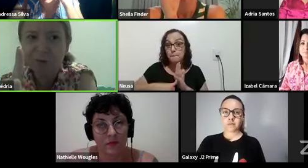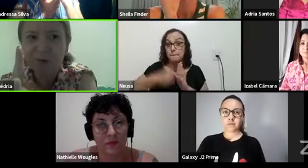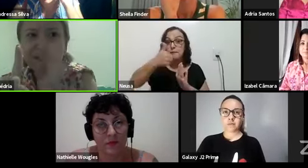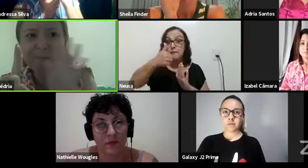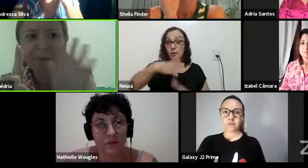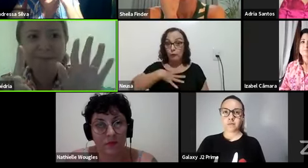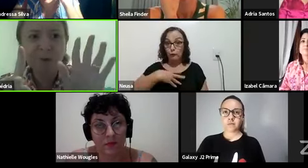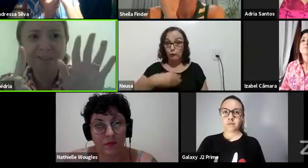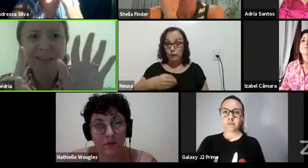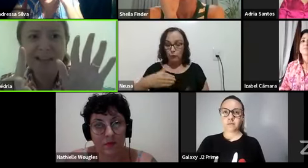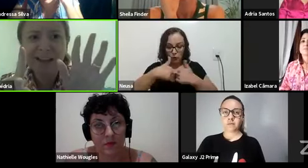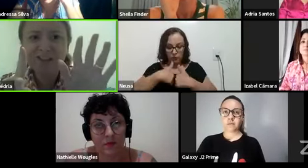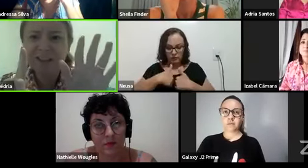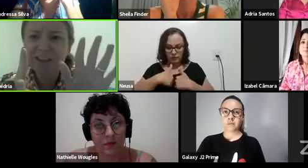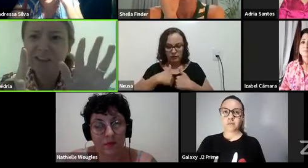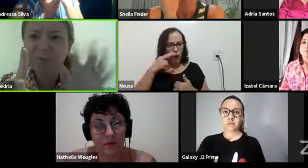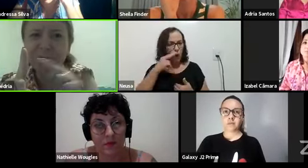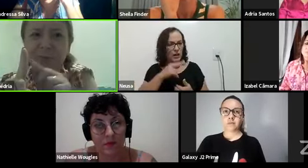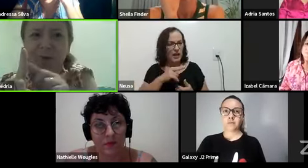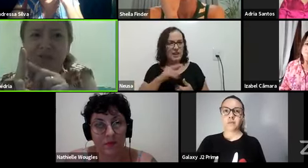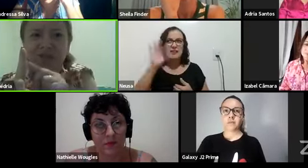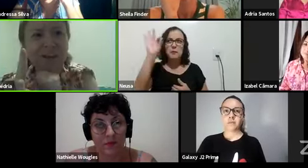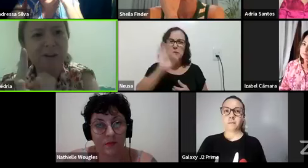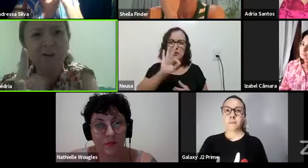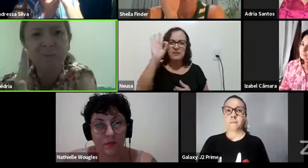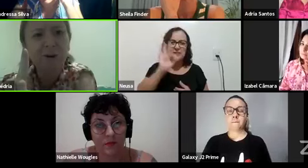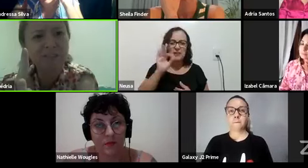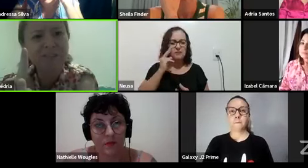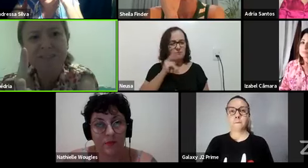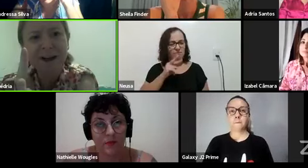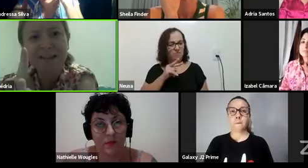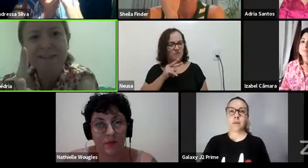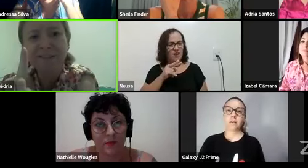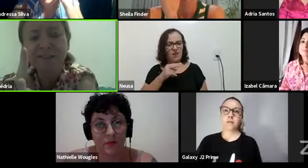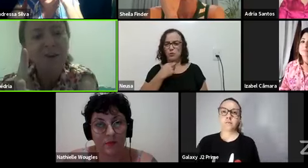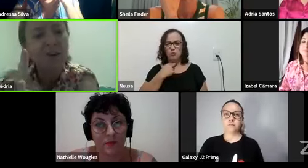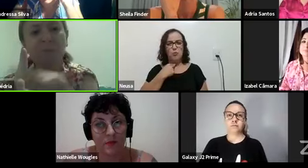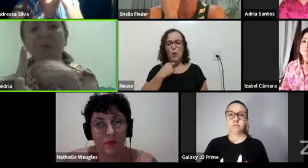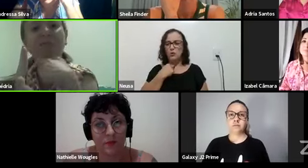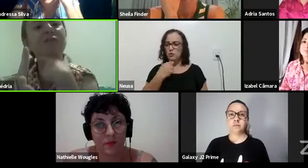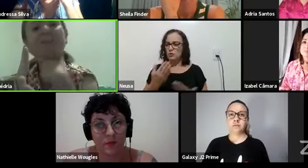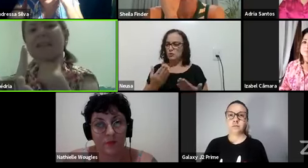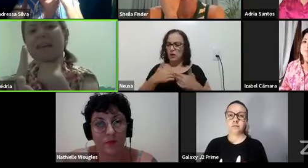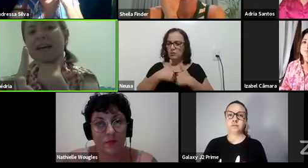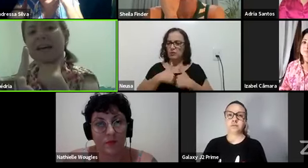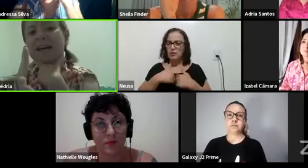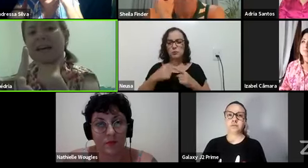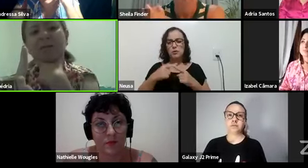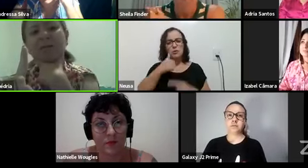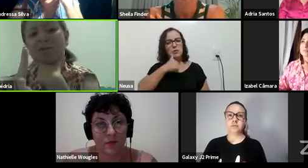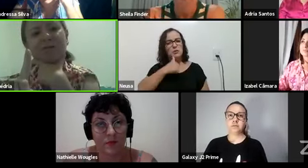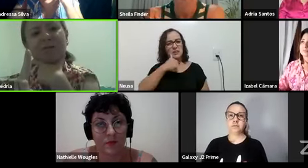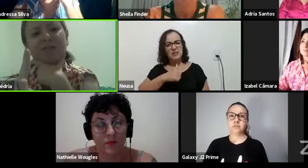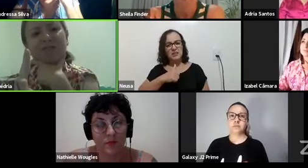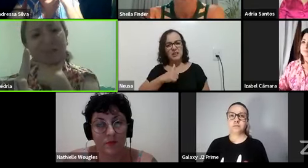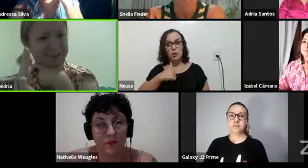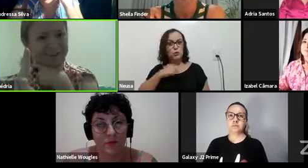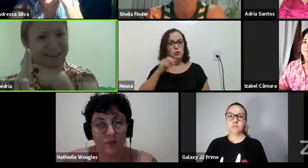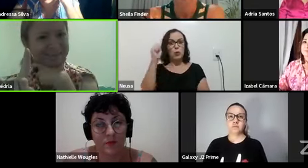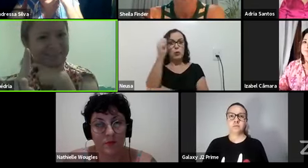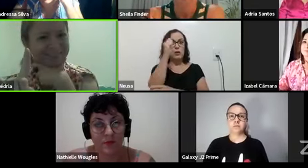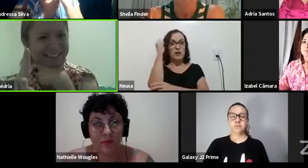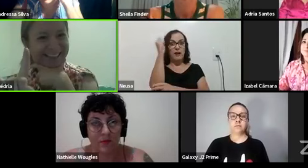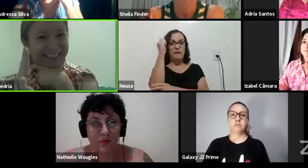autismo, eu olhei para essa porcentagem e eu vi, poxa, eu não posso fazer parte disso porque eu sou menina e eu não sou